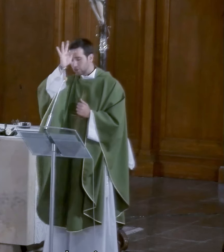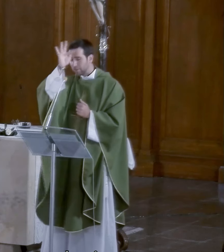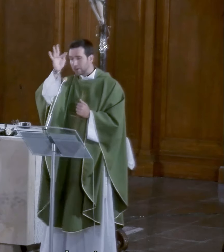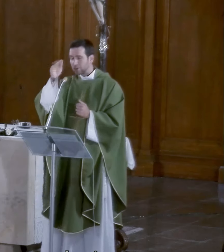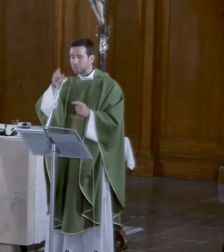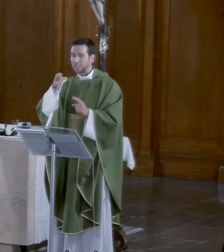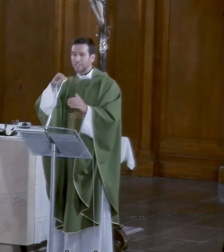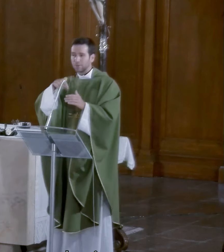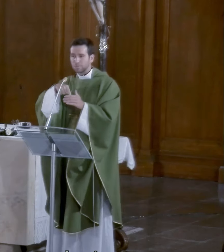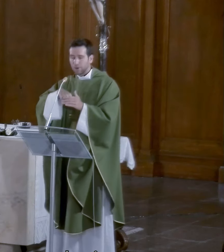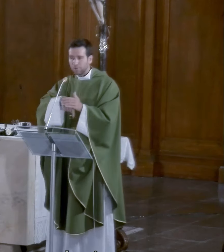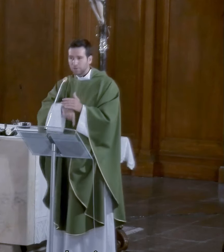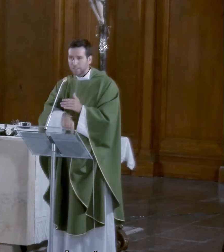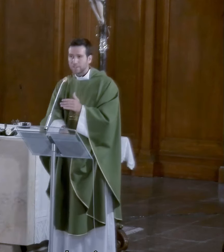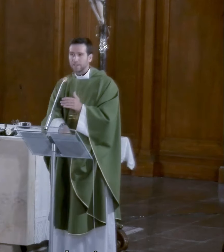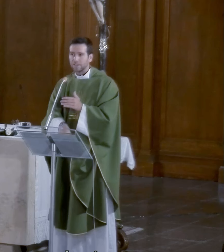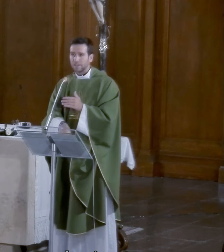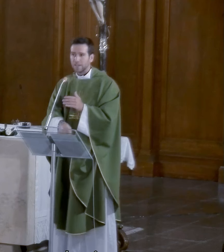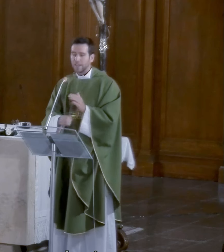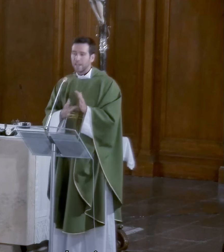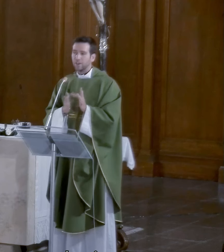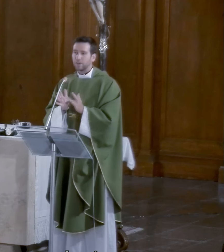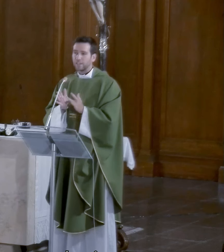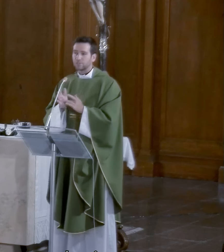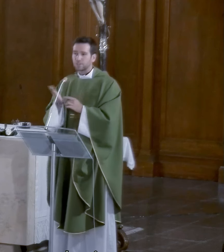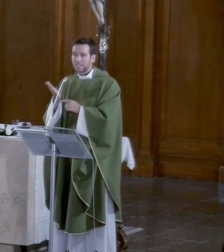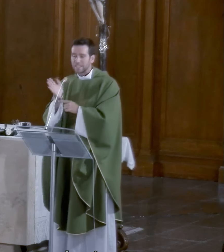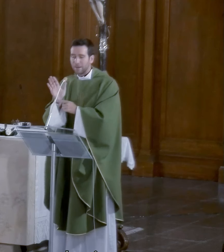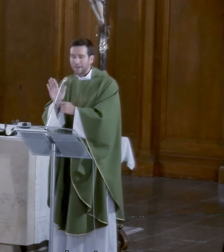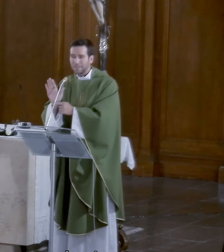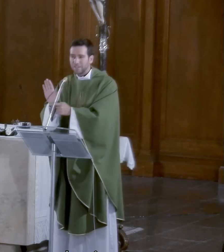estos domingos iremos profundizando